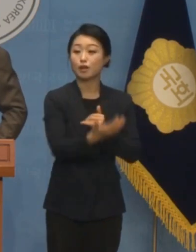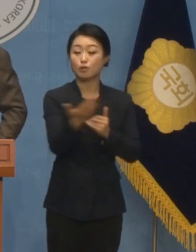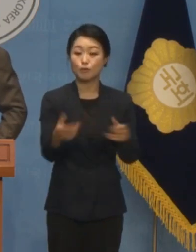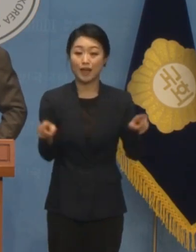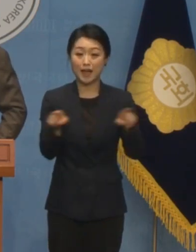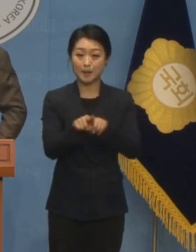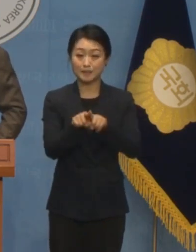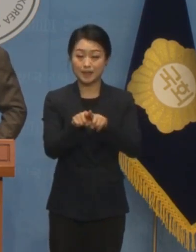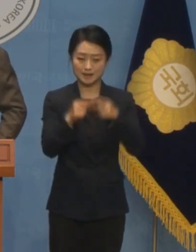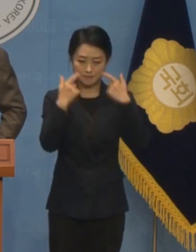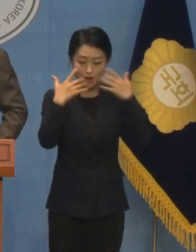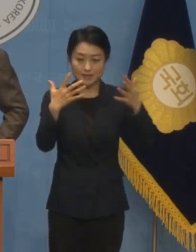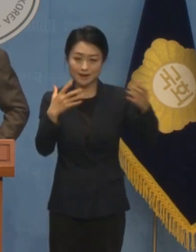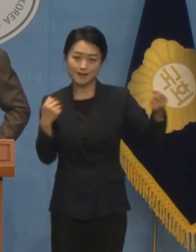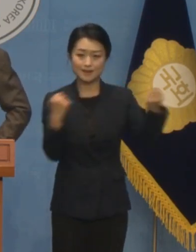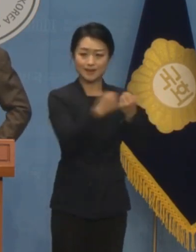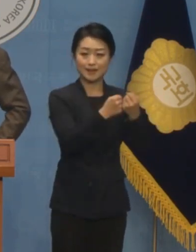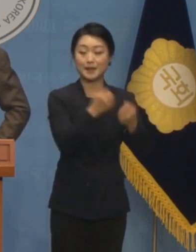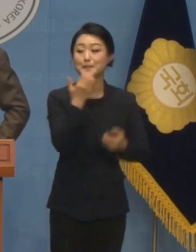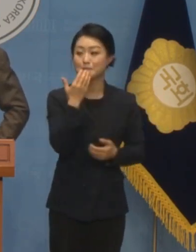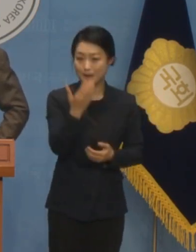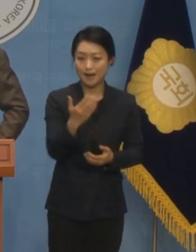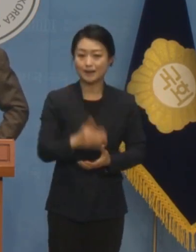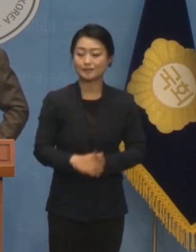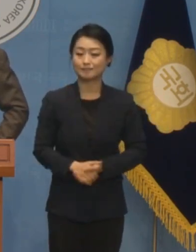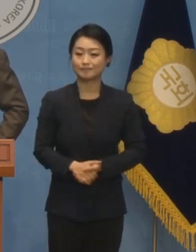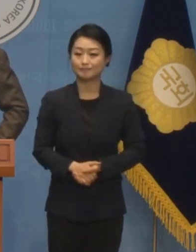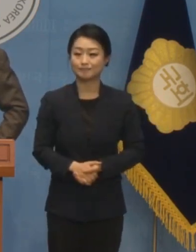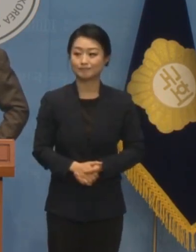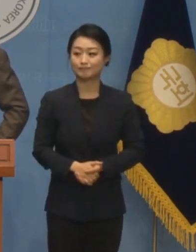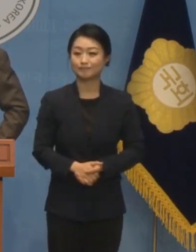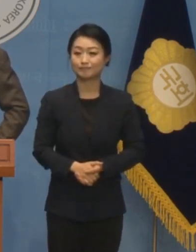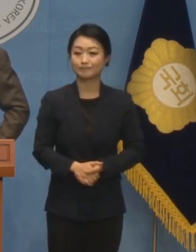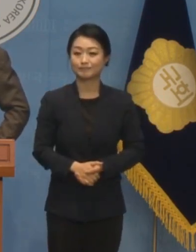함께 단호히 싸워나가겠습니다.